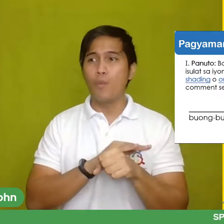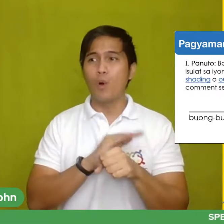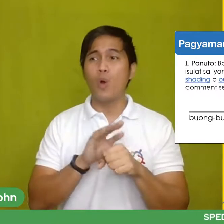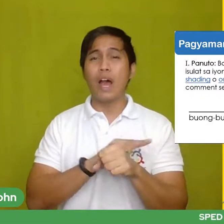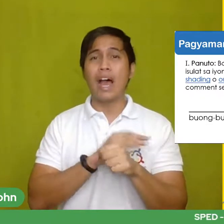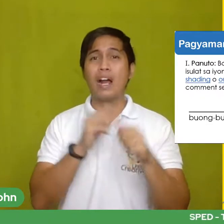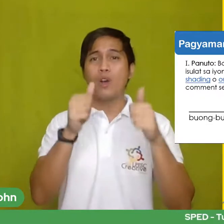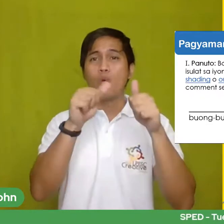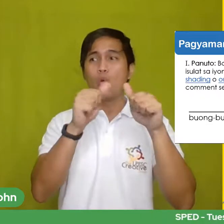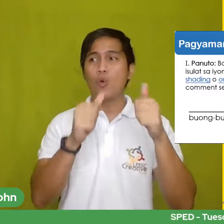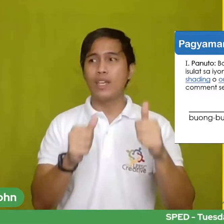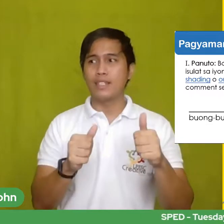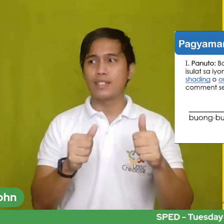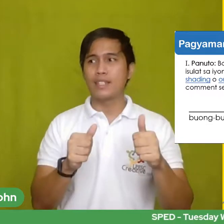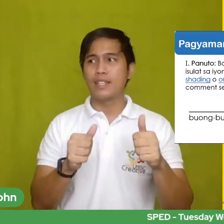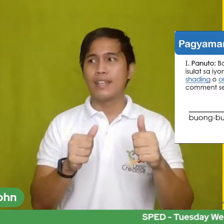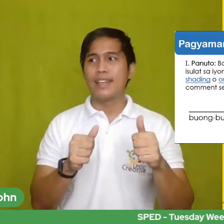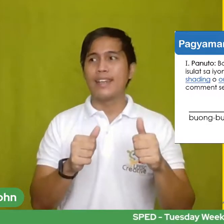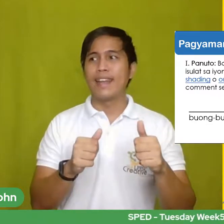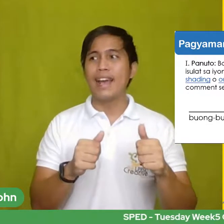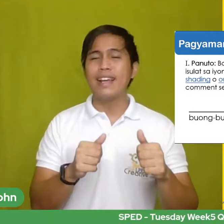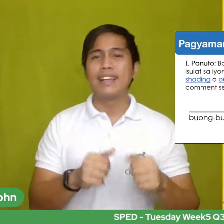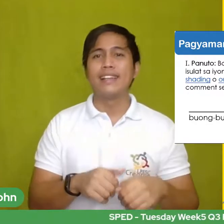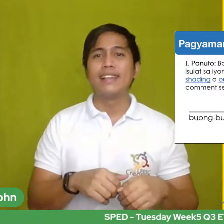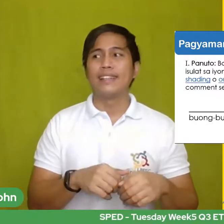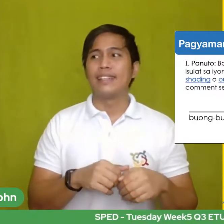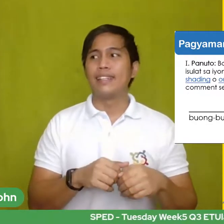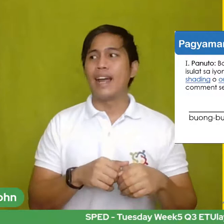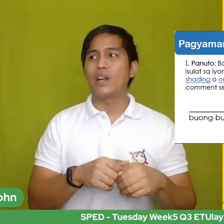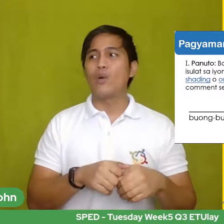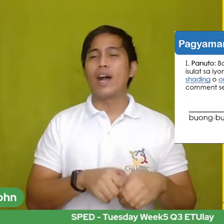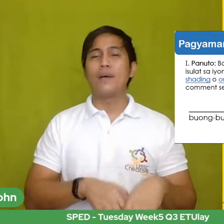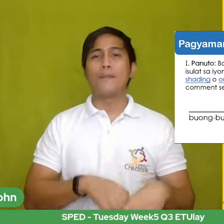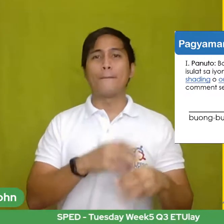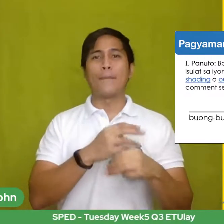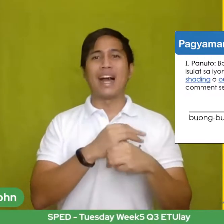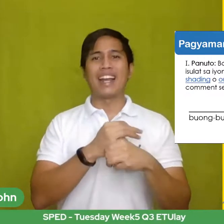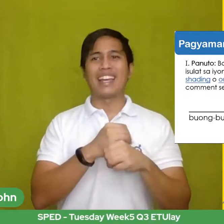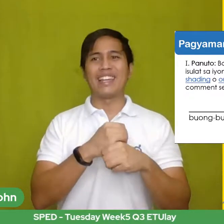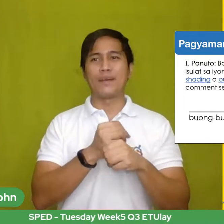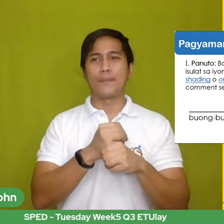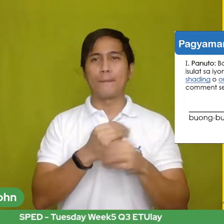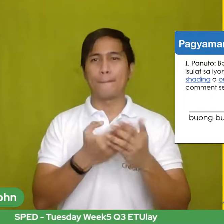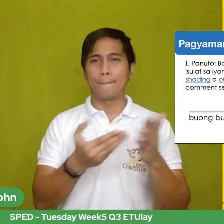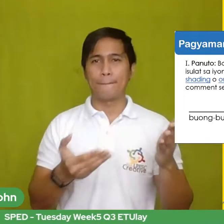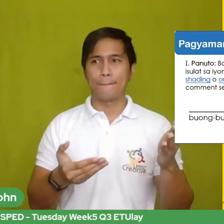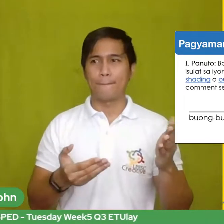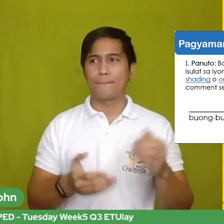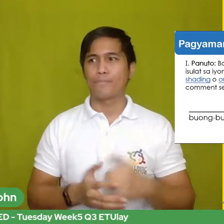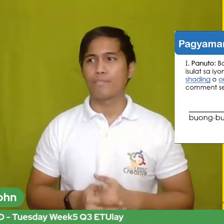buong-buo ang hugis na ginagawang bagay.